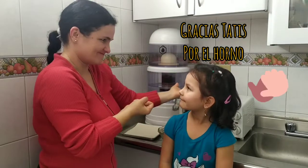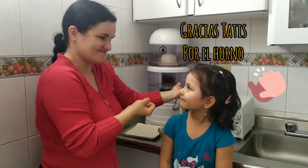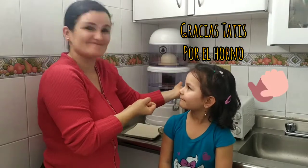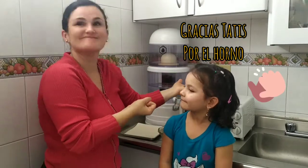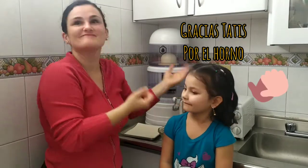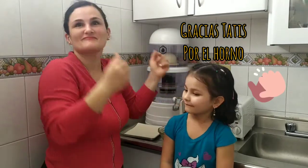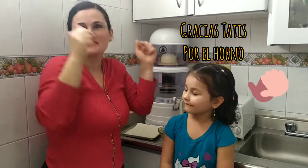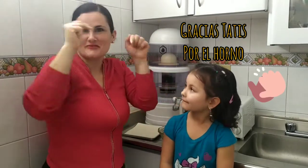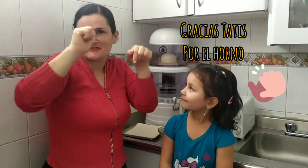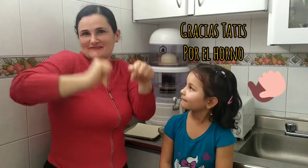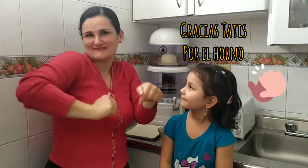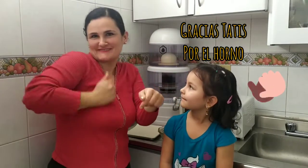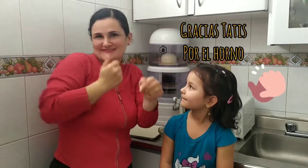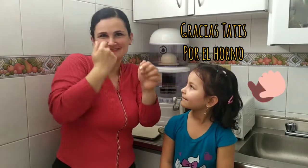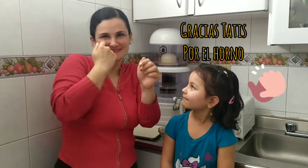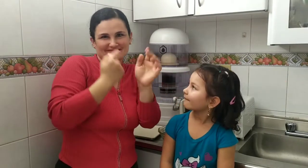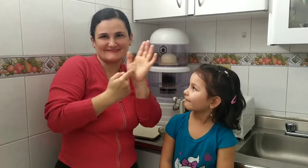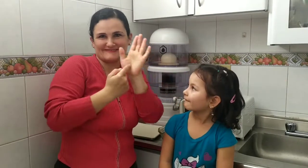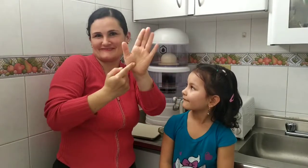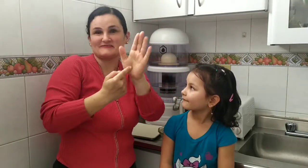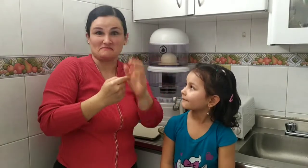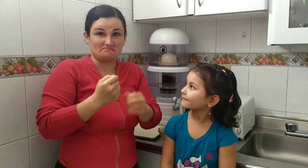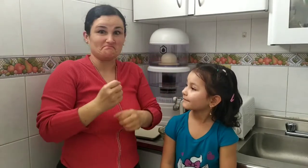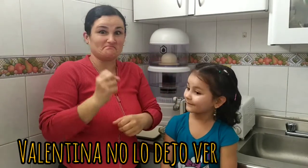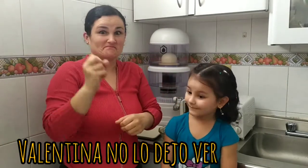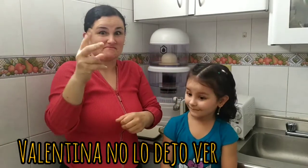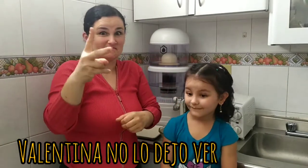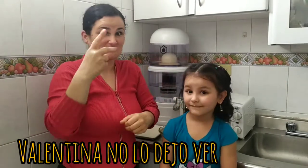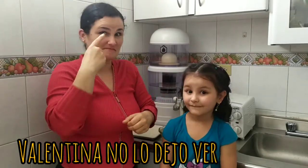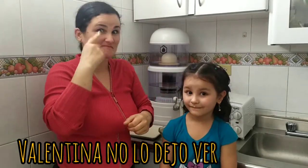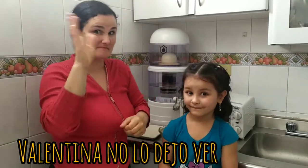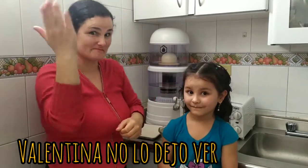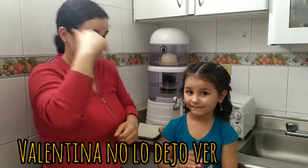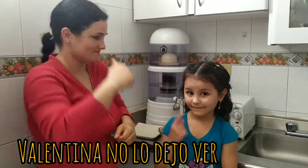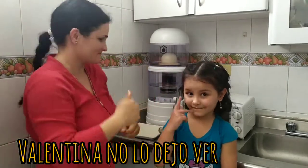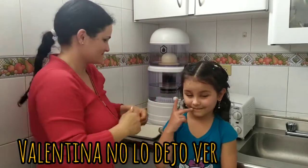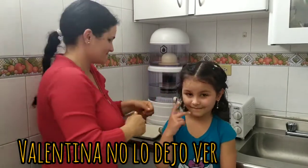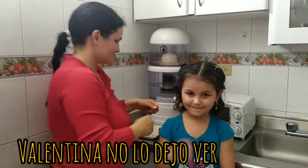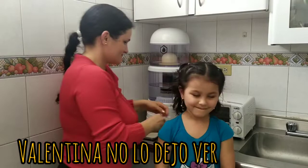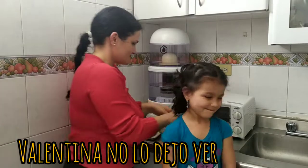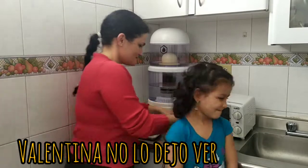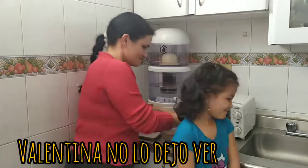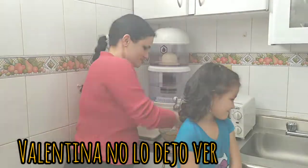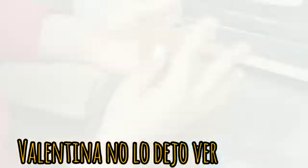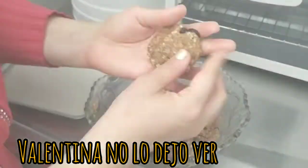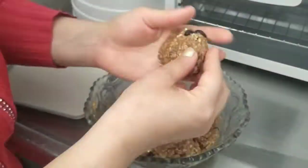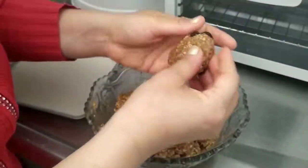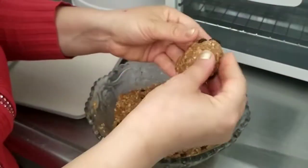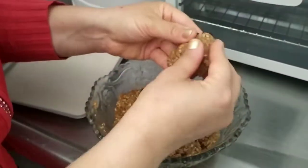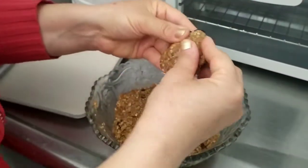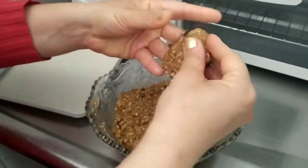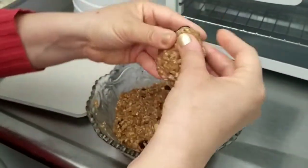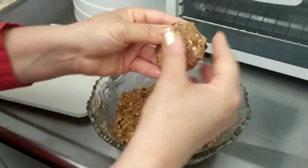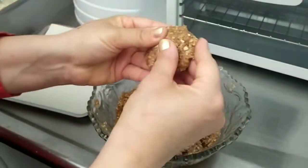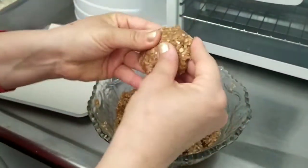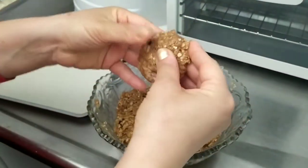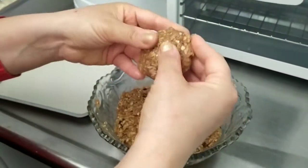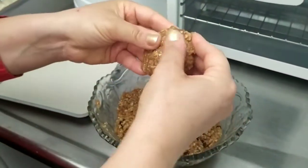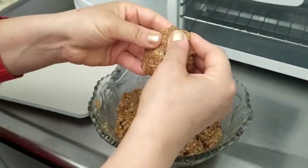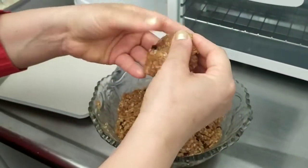una amiga muy querida de este hornito, entonces vamos a aprovechar para usarlo en la receta. Formamos unas bolitas